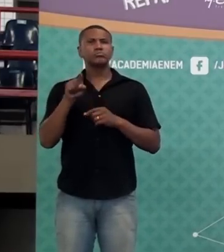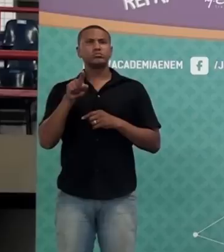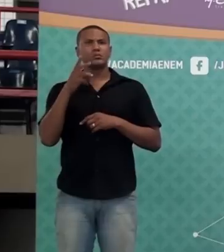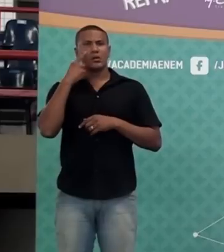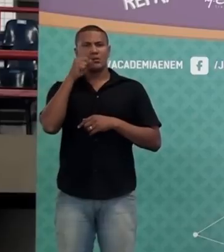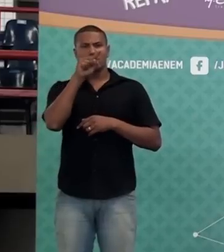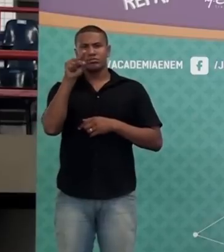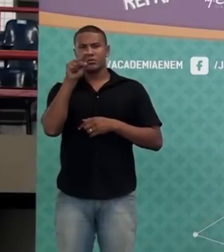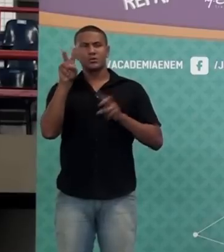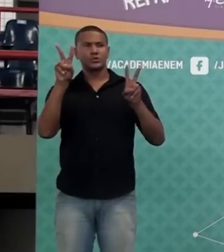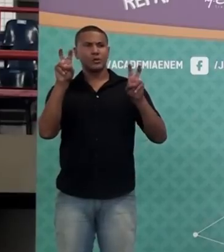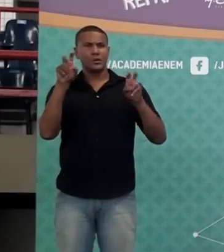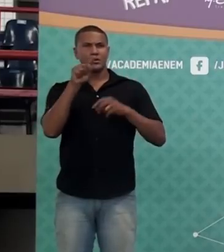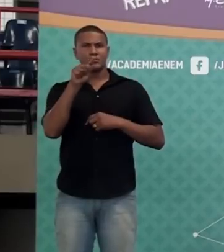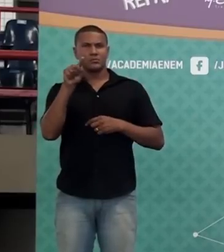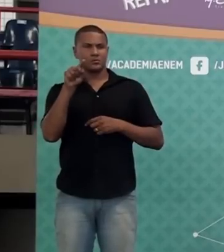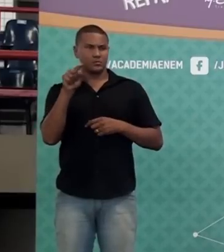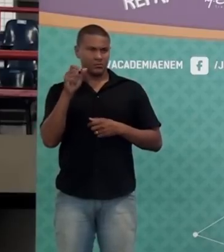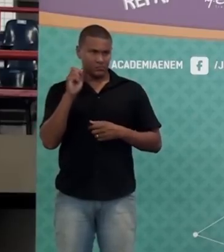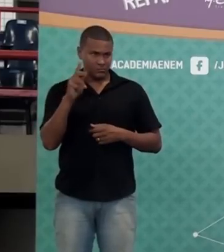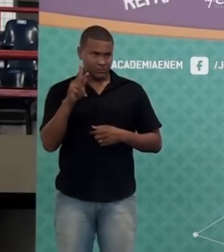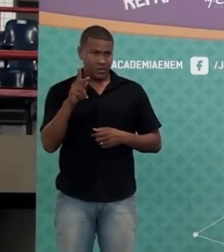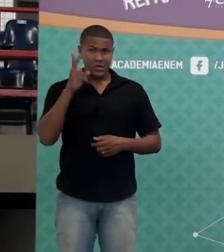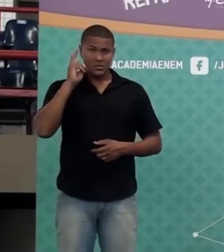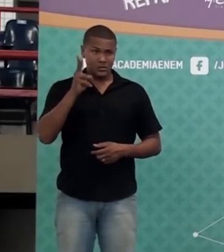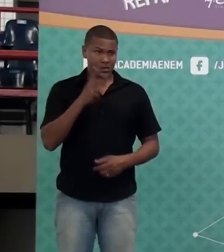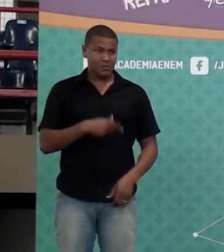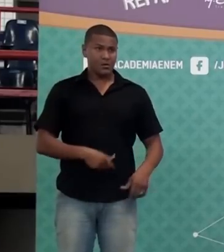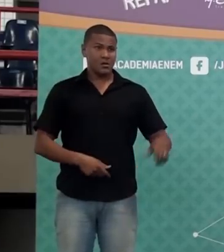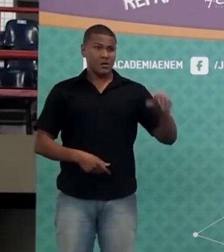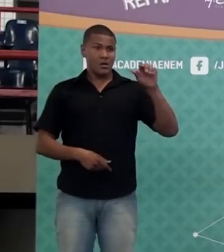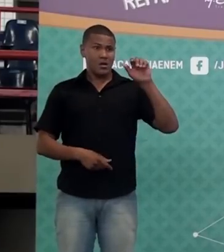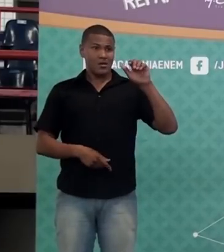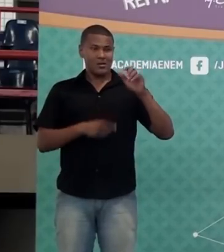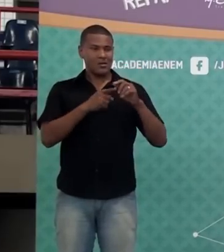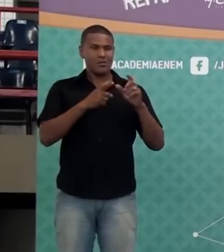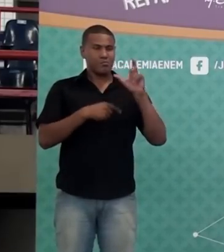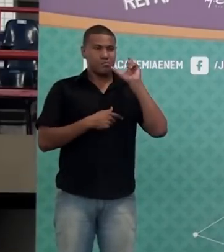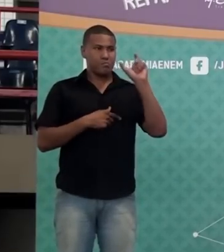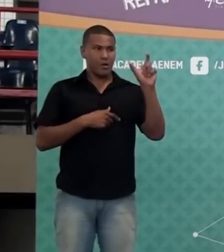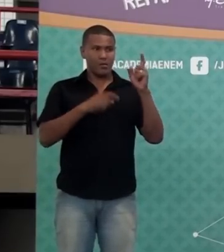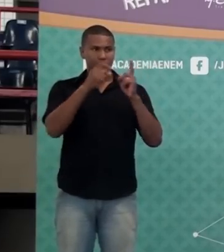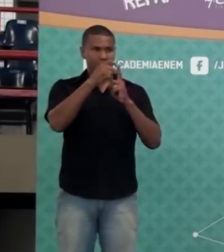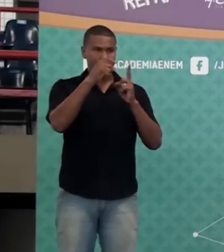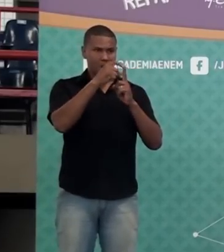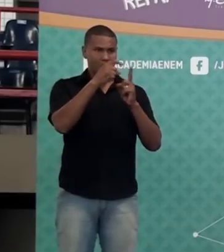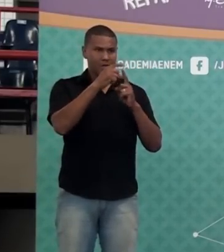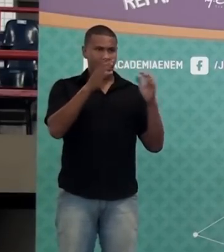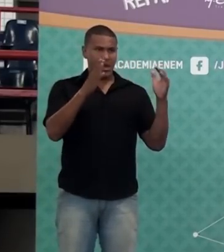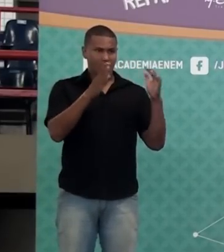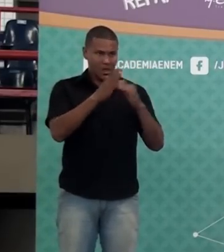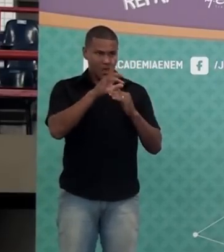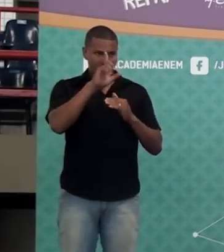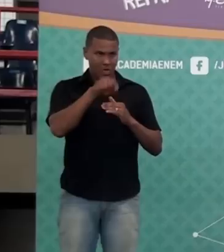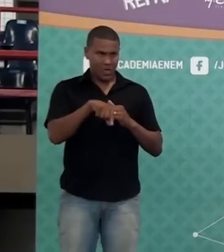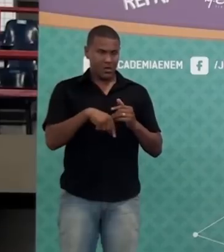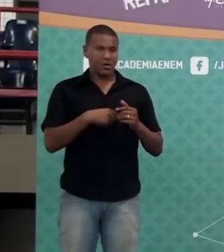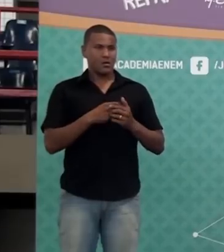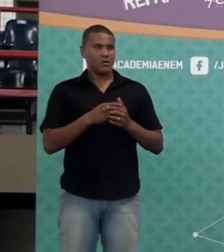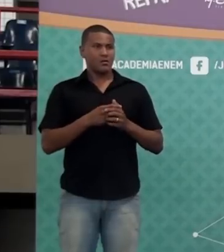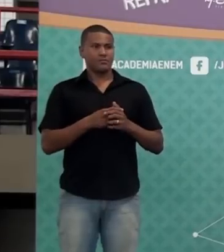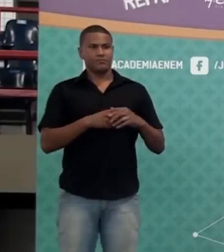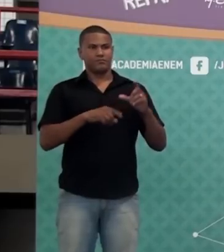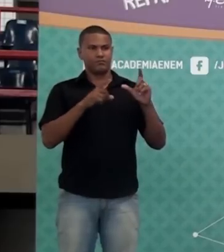que mudou foi isso. Toda palavra que termina com vogal e a palavra da frente começar com R